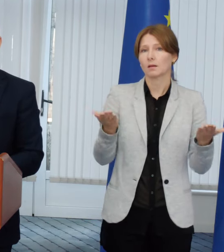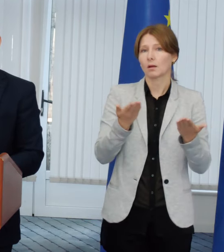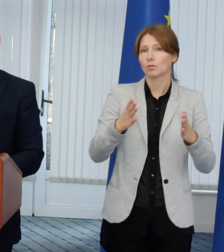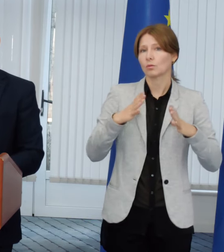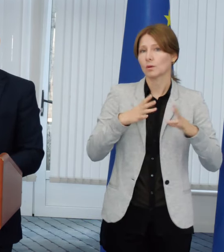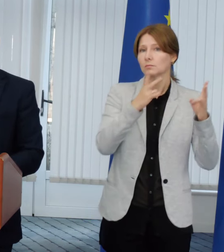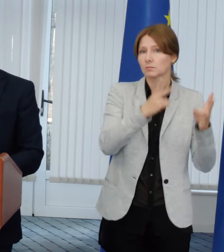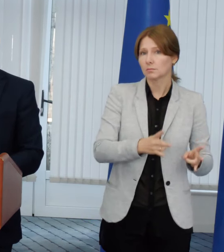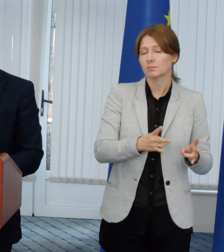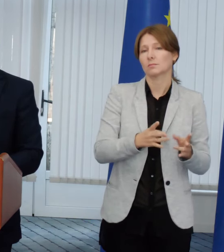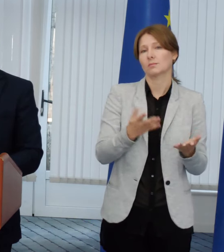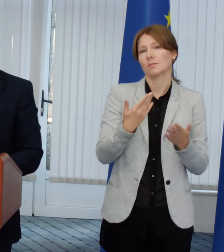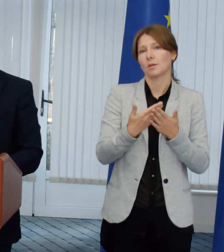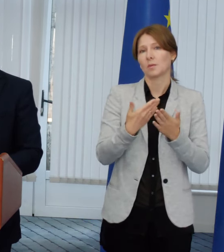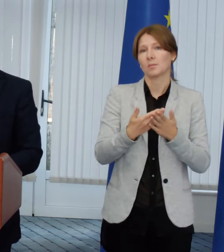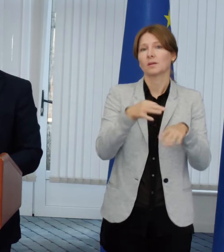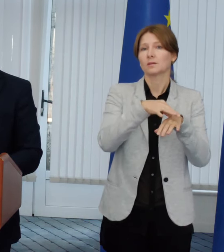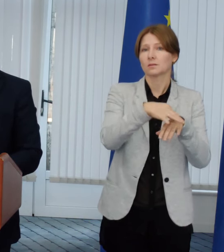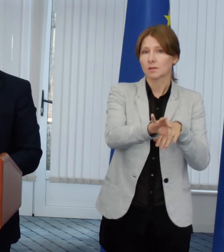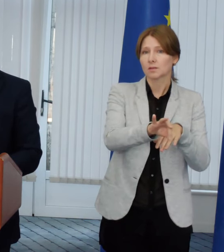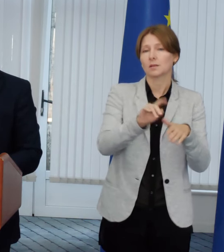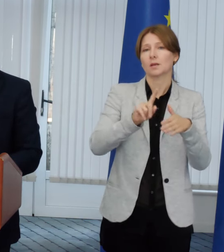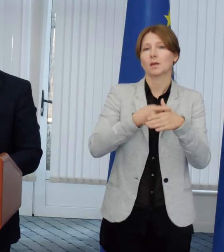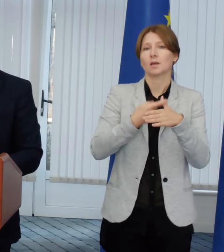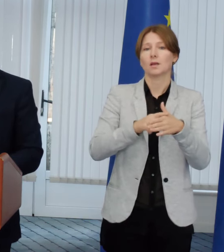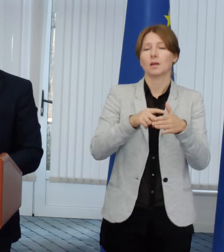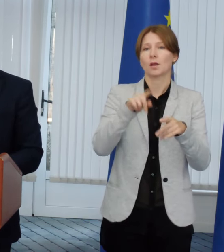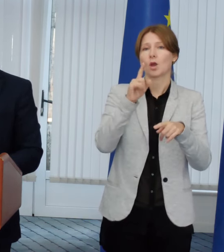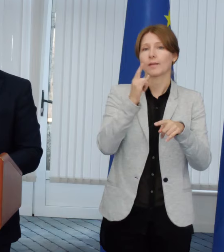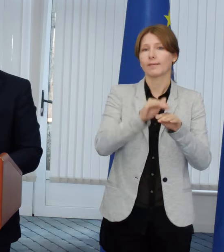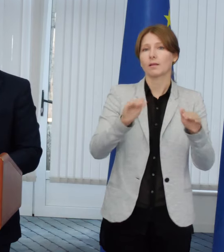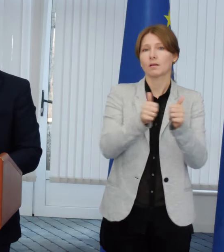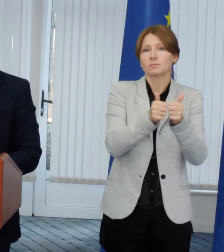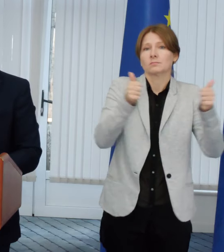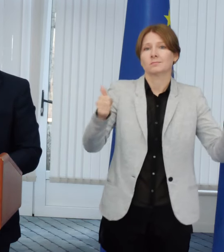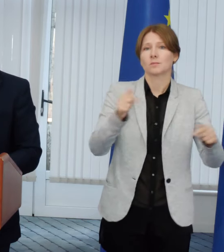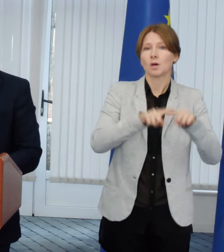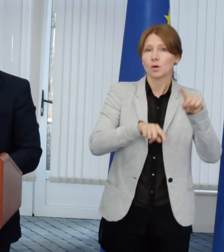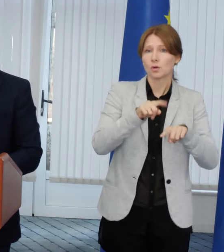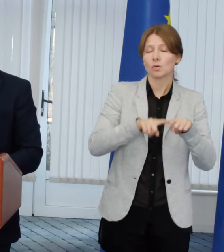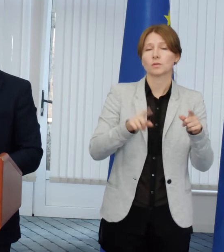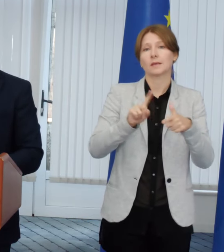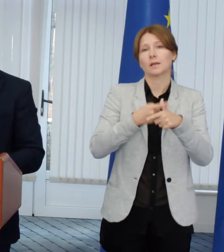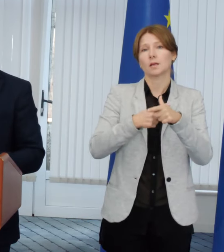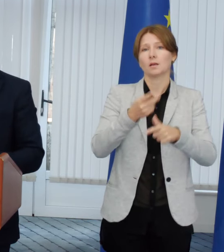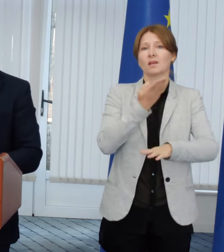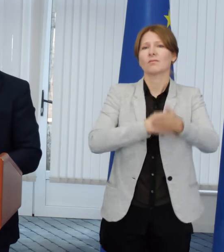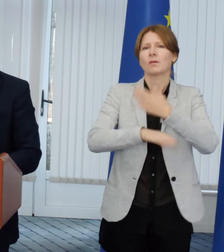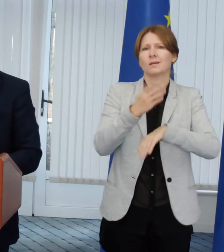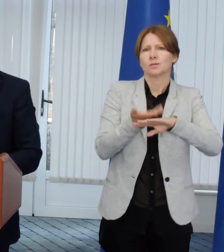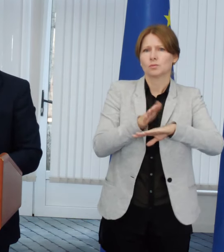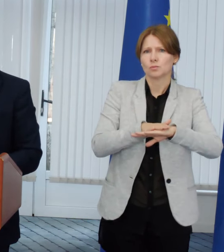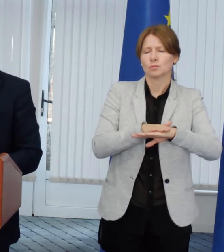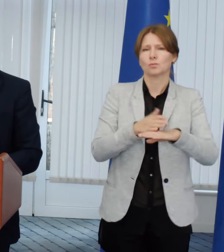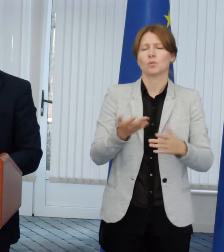suferit în urma violenței, copiilor separați de părinți, persoanelor cu dizabilități severe, persoanelor care se află